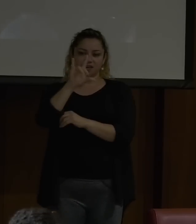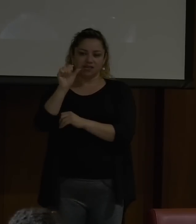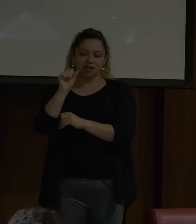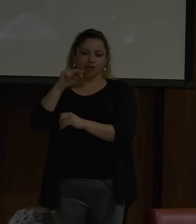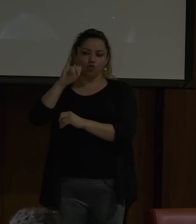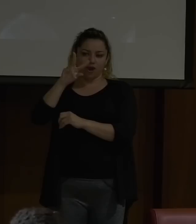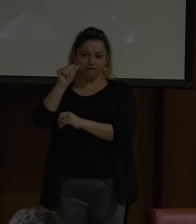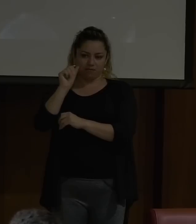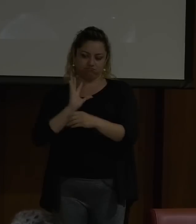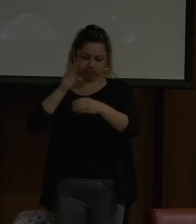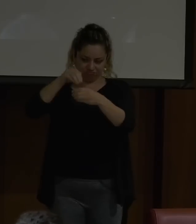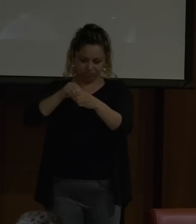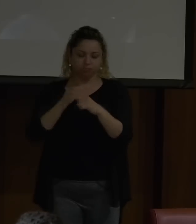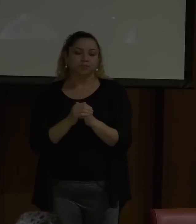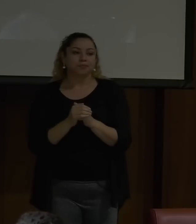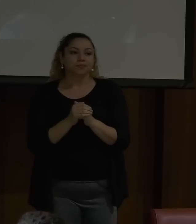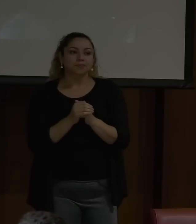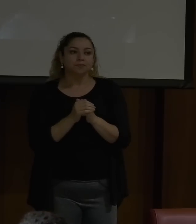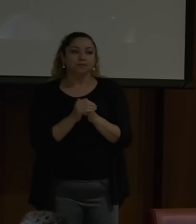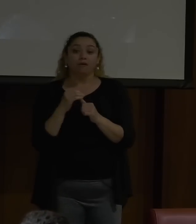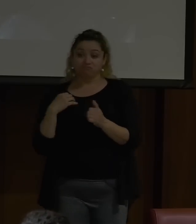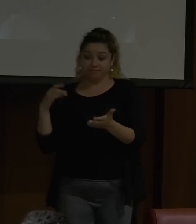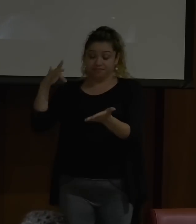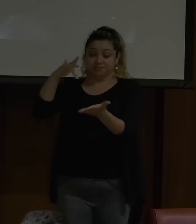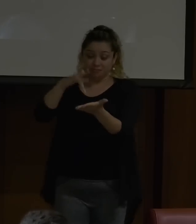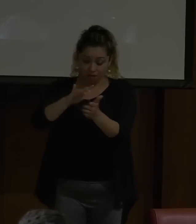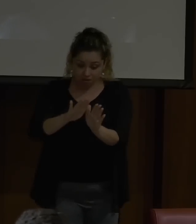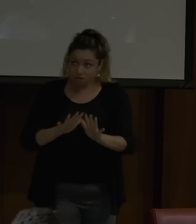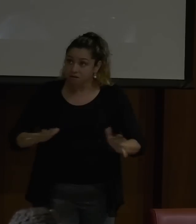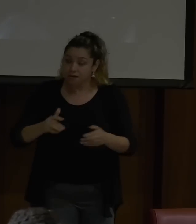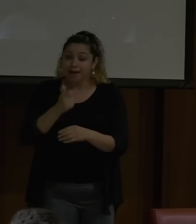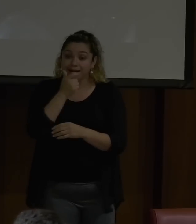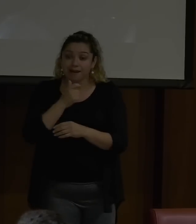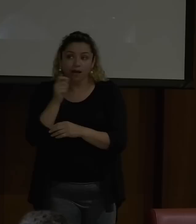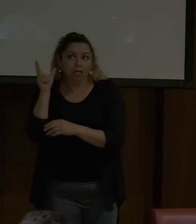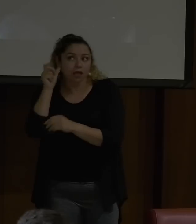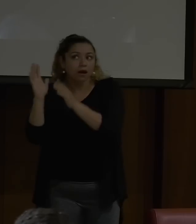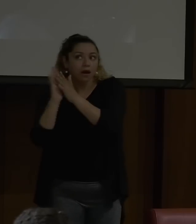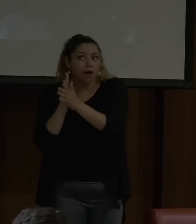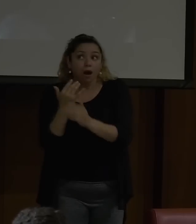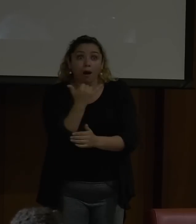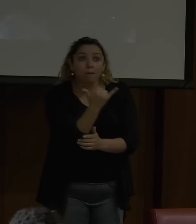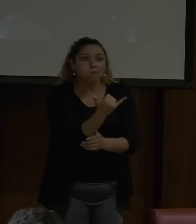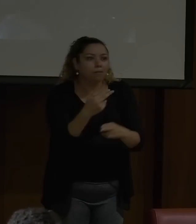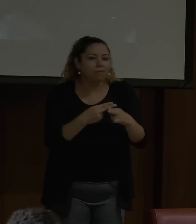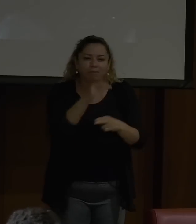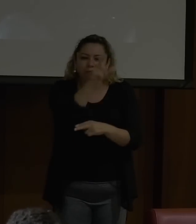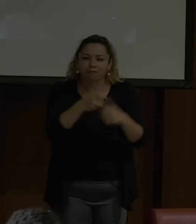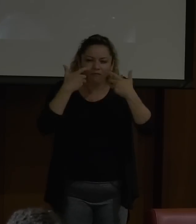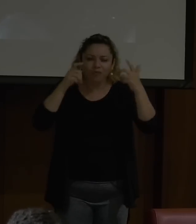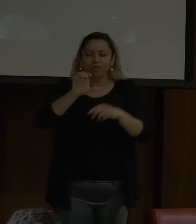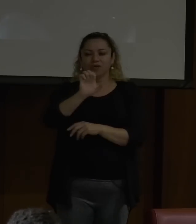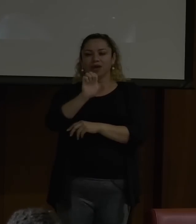Tomás, patrono del pueblo. Estando allí, Leandro se enteró que en el pueblo se encontraba Emiliano Zuleta, que era 16